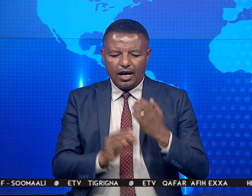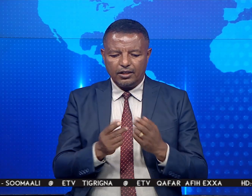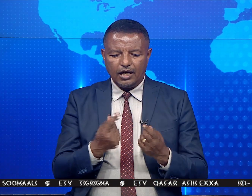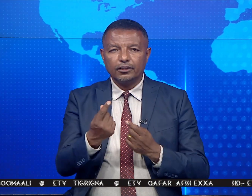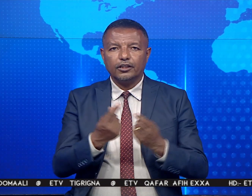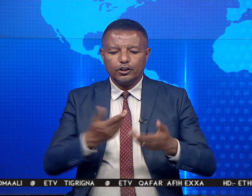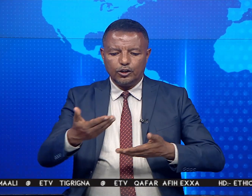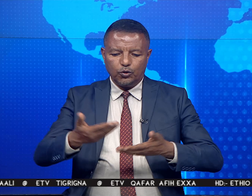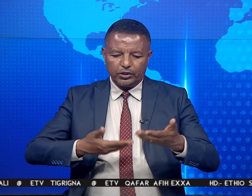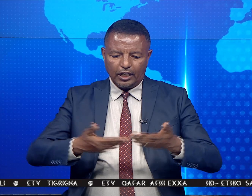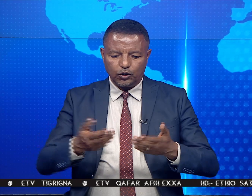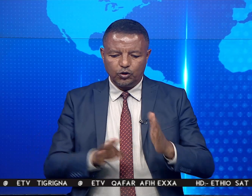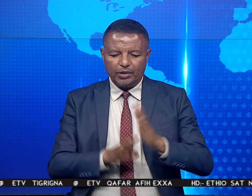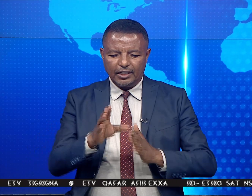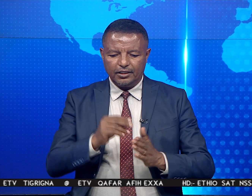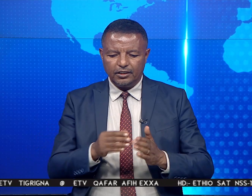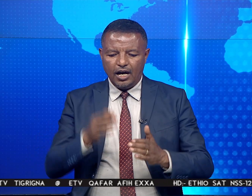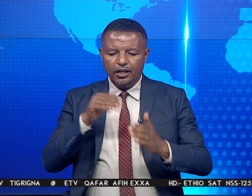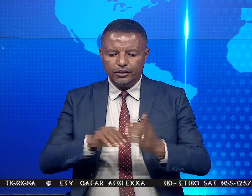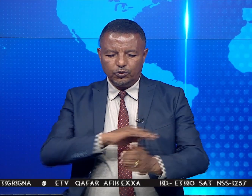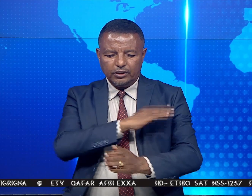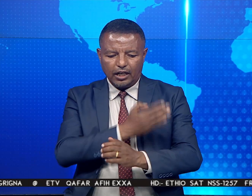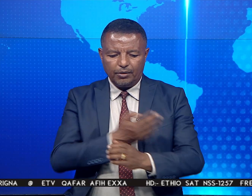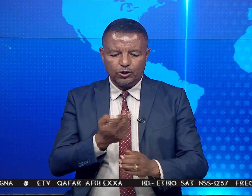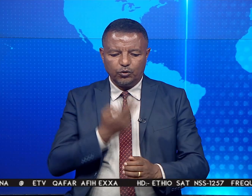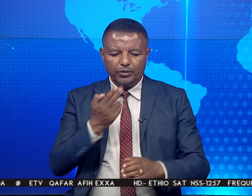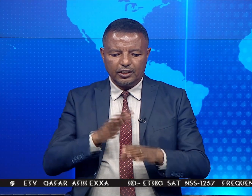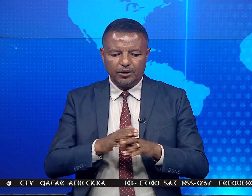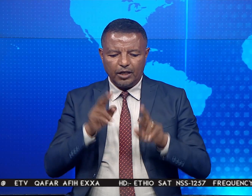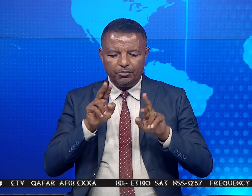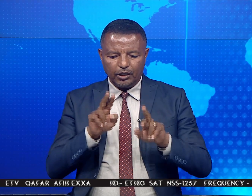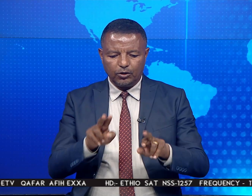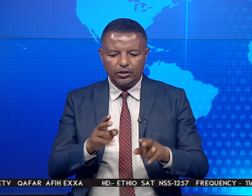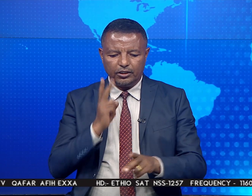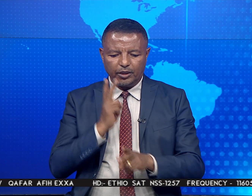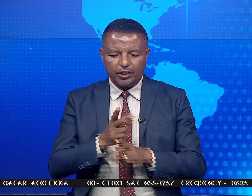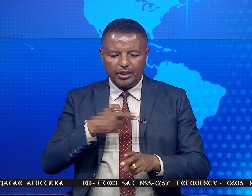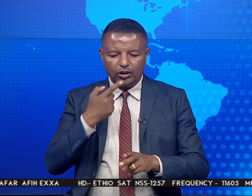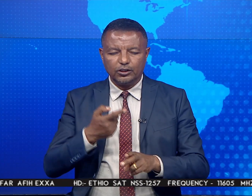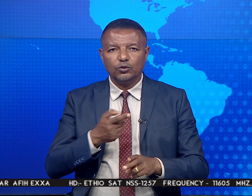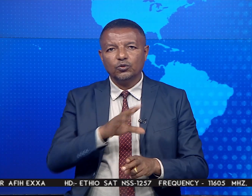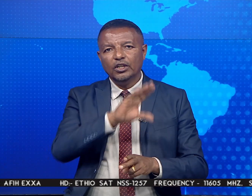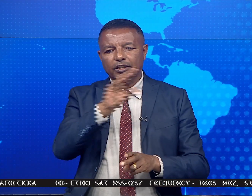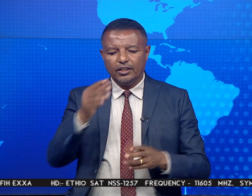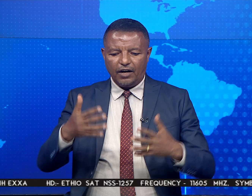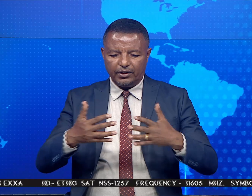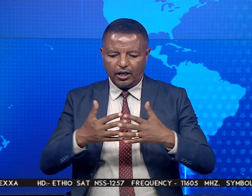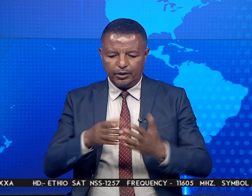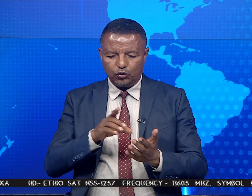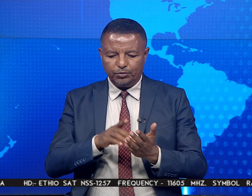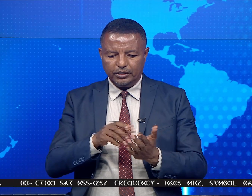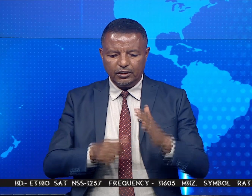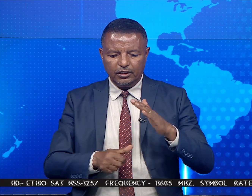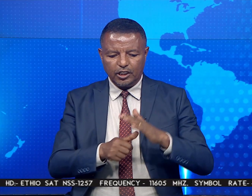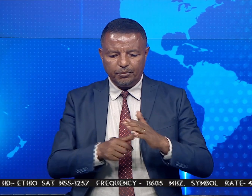አፍሪካውያን ሀገራት የንግድ ልውውጣቸውን ማሳደግና የውስጥ አቅማቸውን መጠቀም ላይም ማተኮር ይጠበቅባቸዋል ሲሉ የአፍሪካ